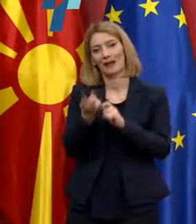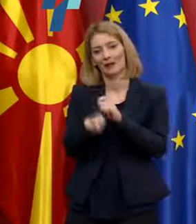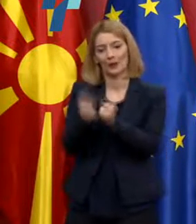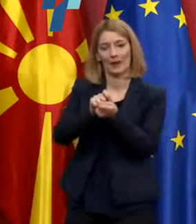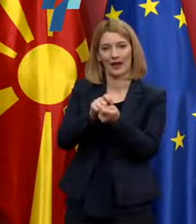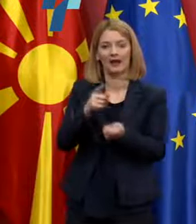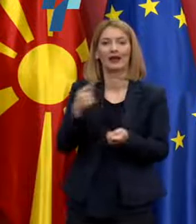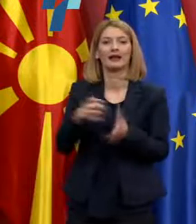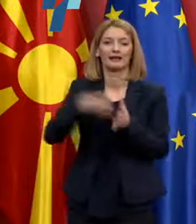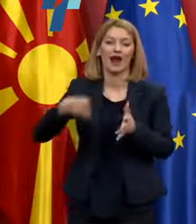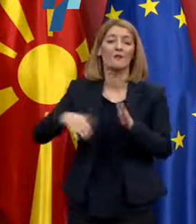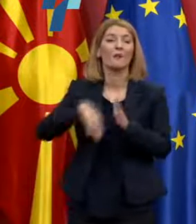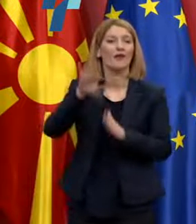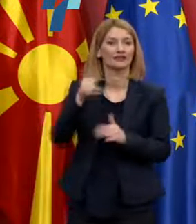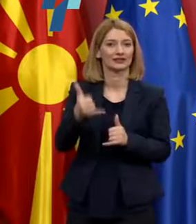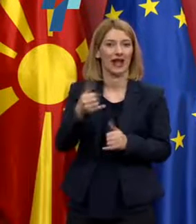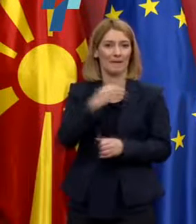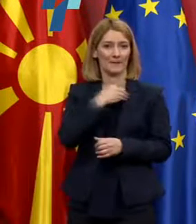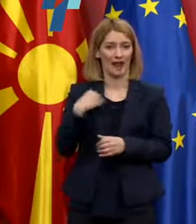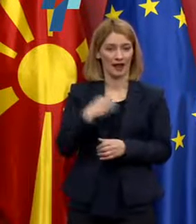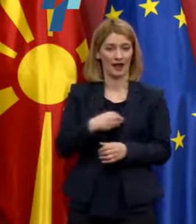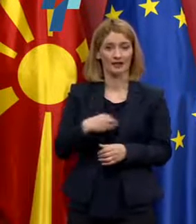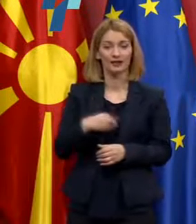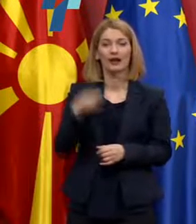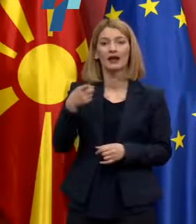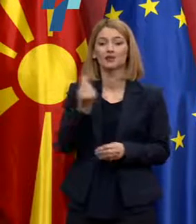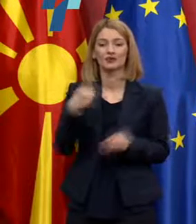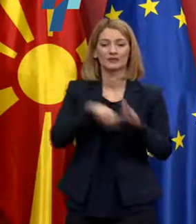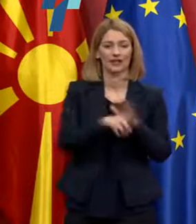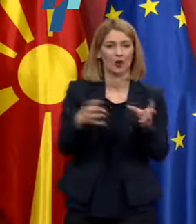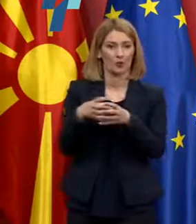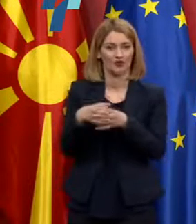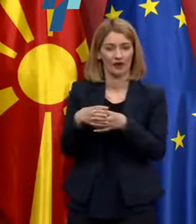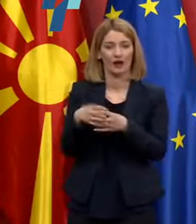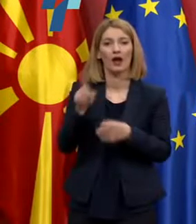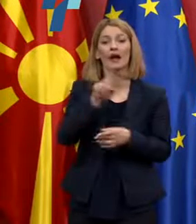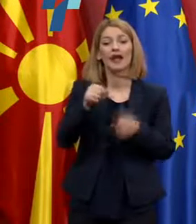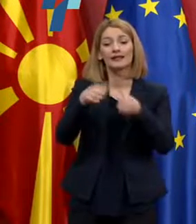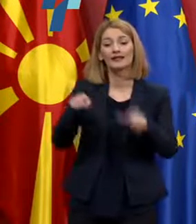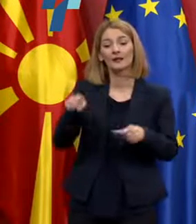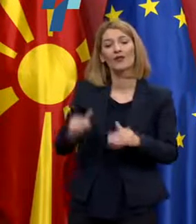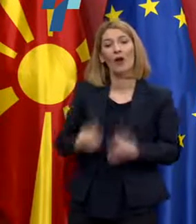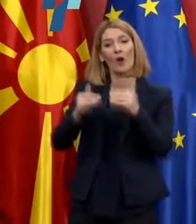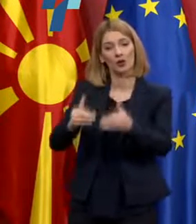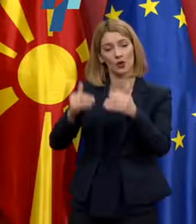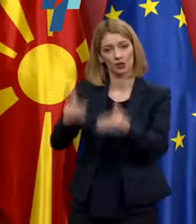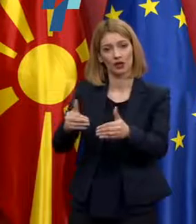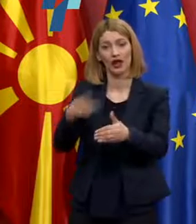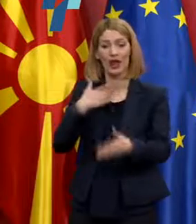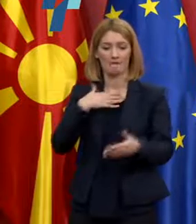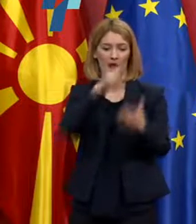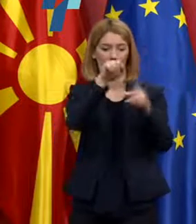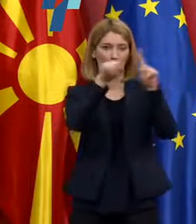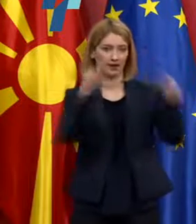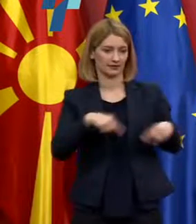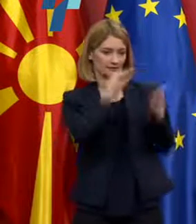се избегне гужвата во амбулантите, но нема да биде тоа системот на закажување на одложените пациенти, веќе ги имаат листите и